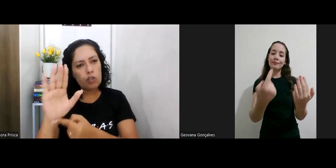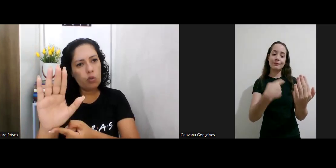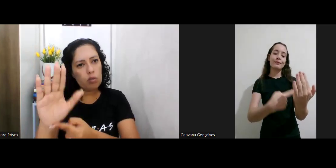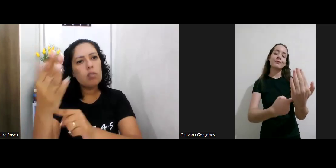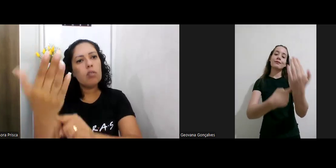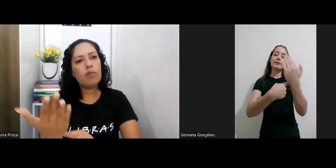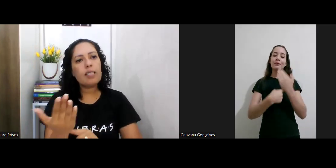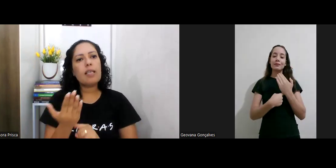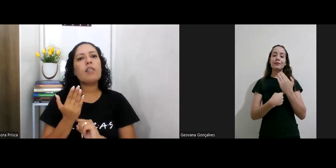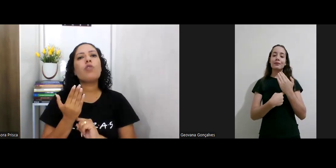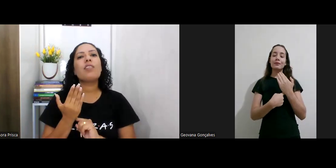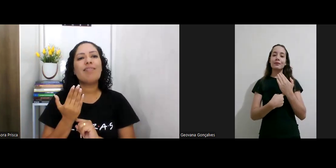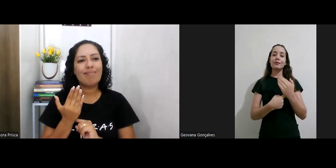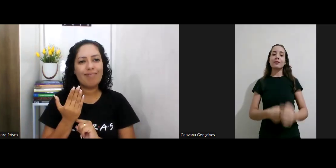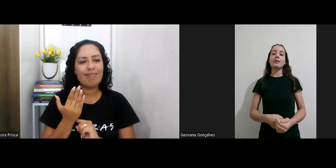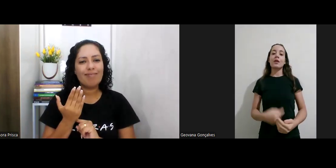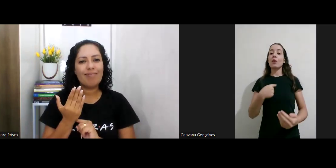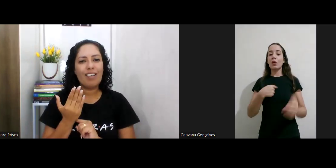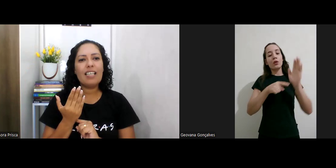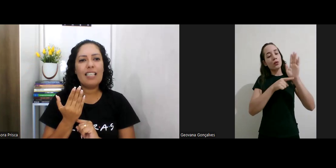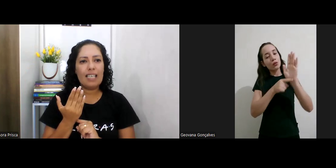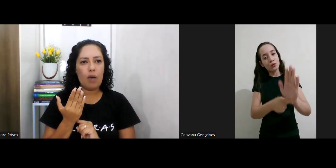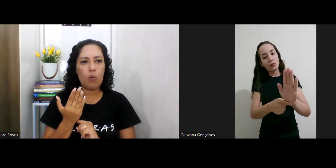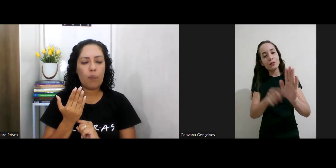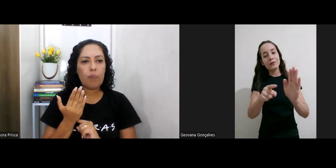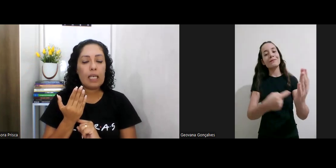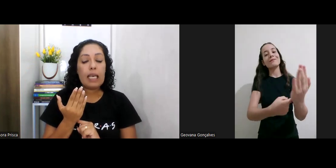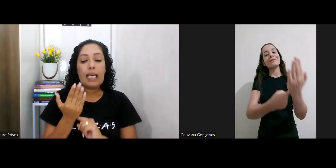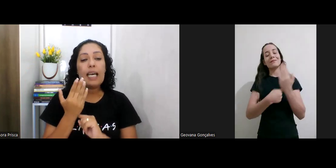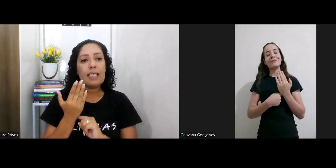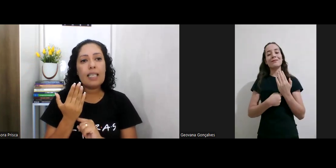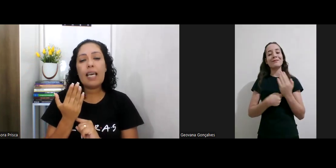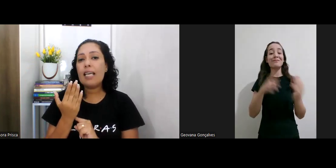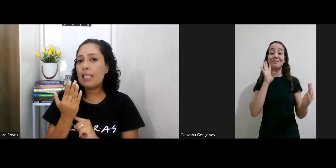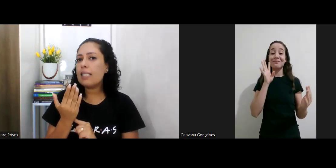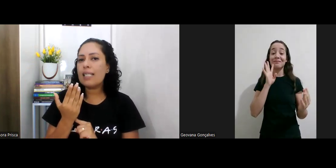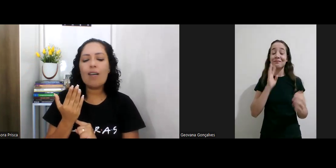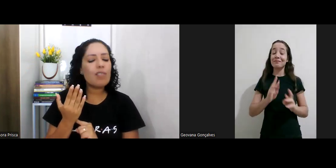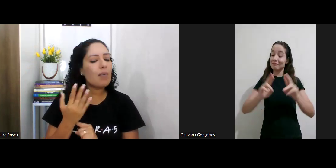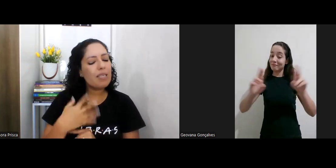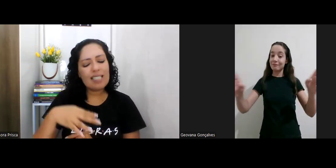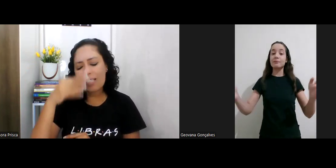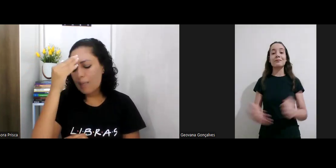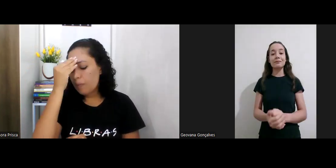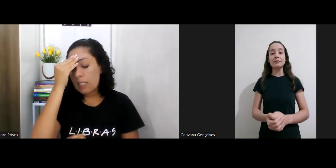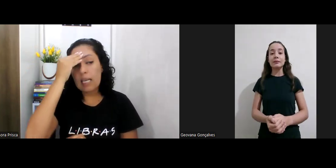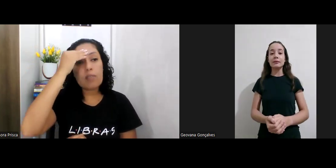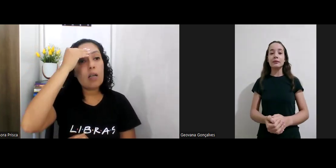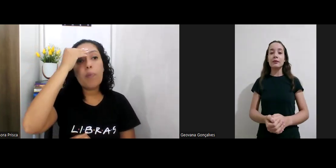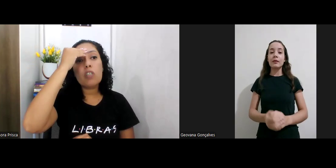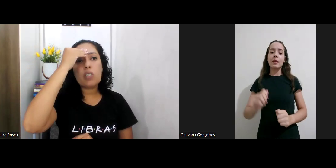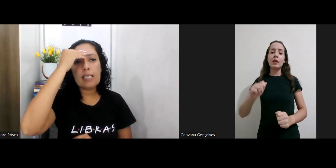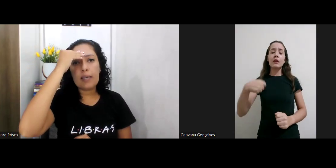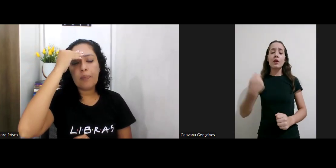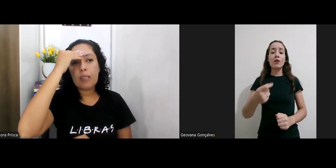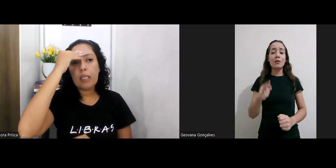eu te ajudo, você me ajuda. Olha que legal. E aqui, esse sinal você precisa memorizar, você